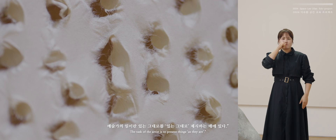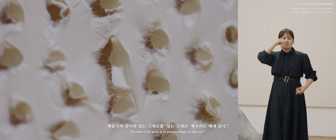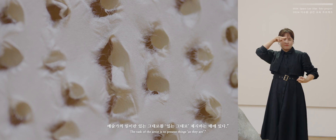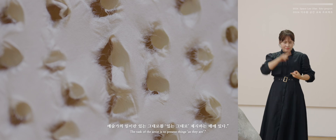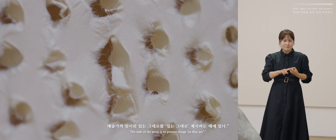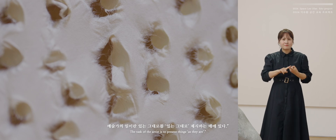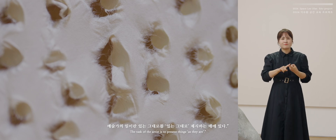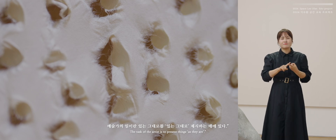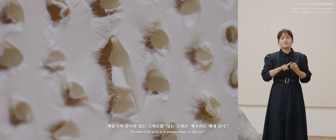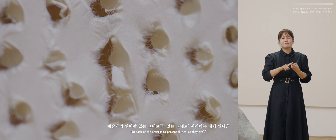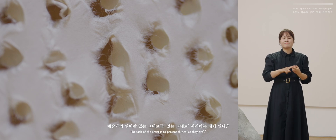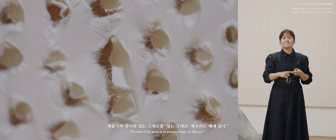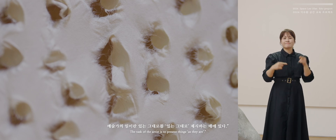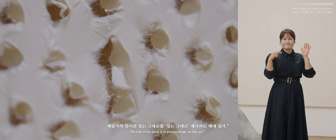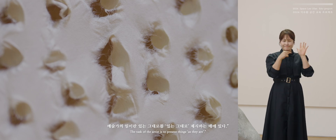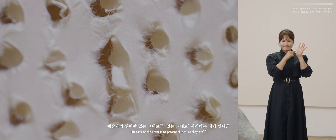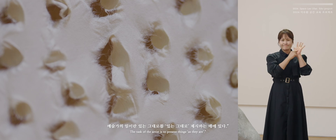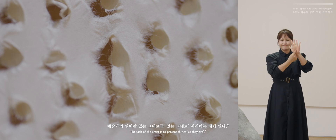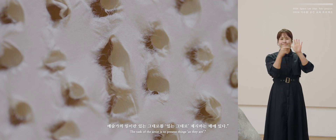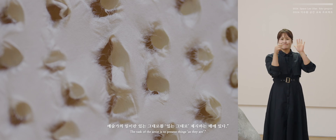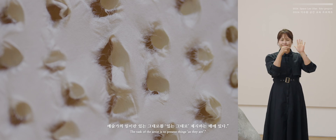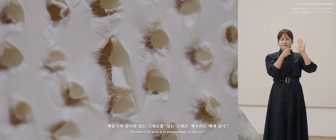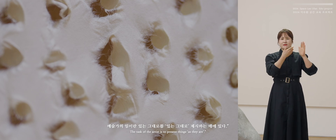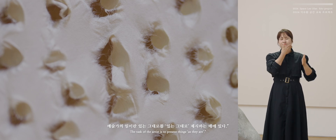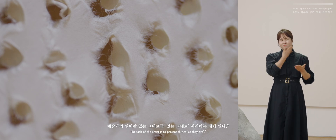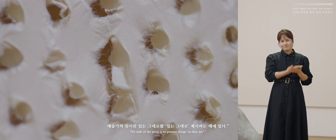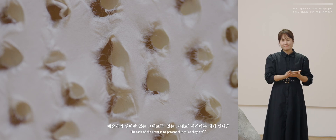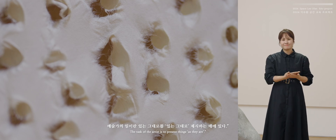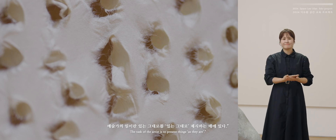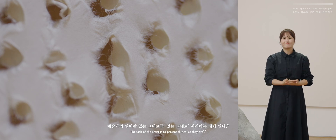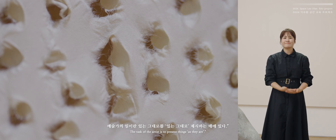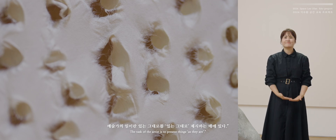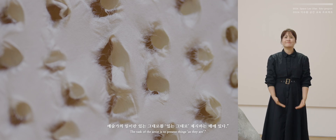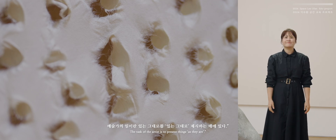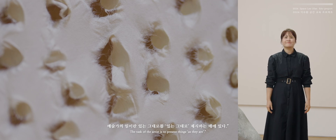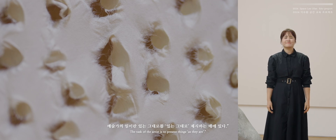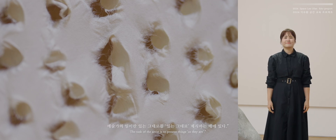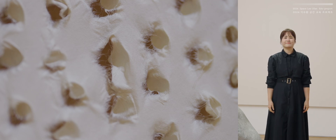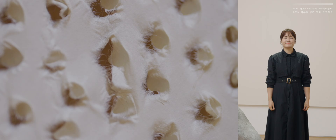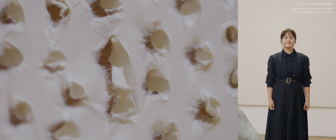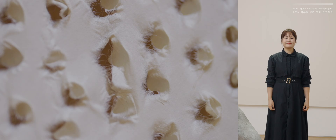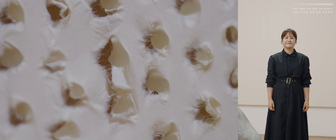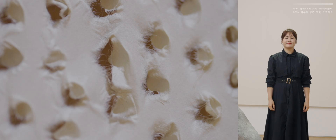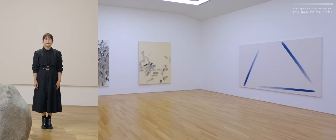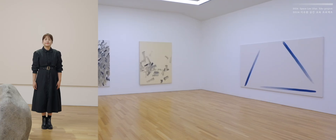있는 그대로를 있는 그대로 제시하는 데에 있다.